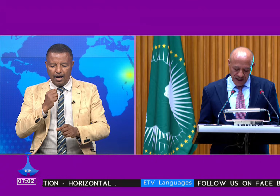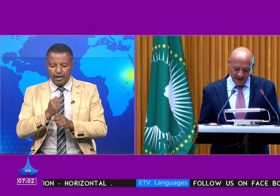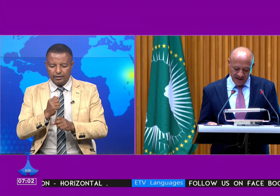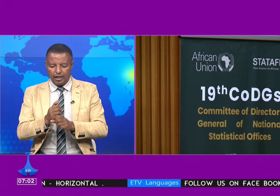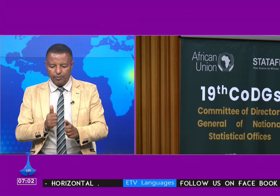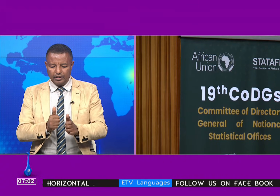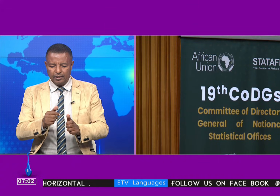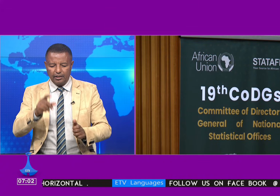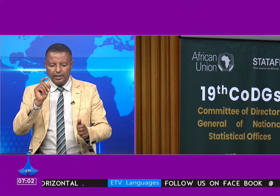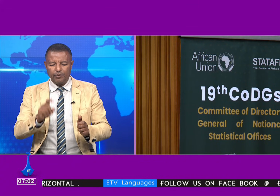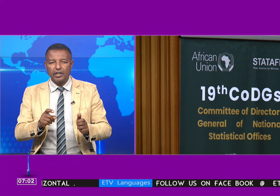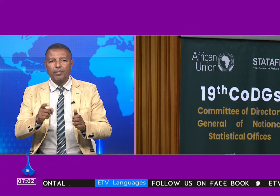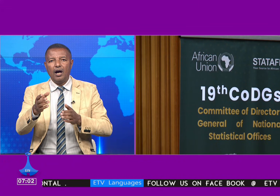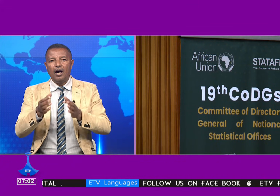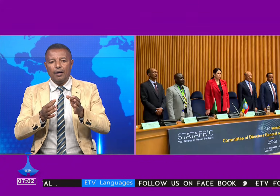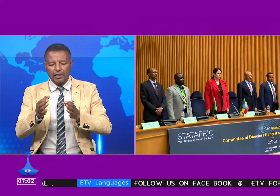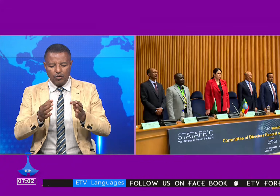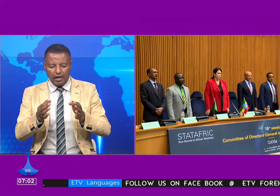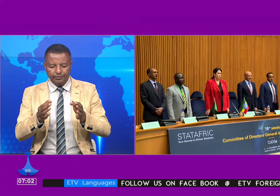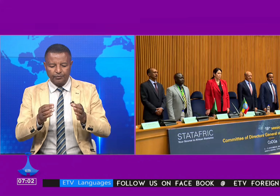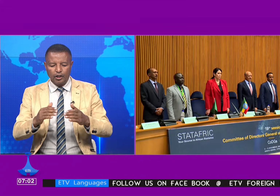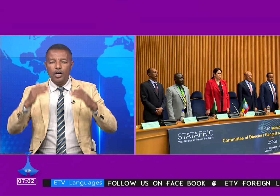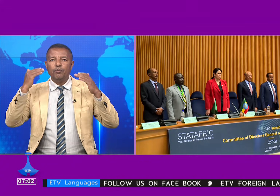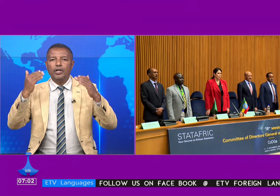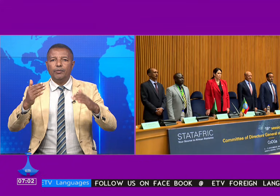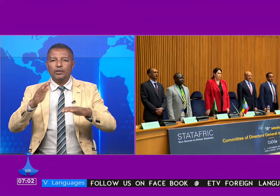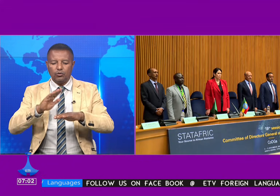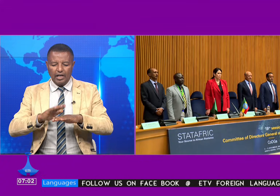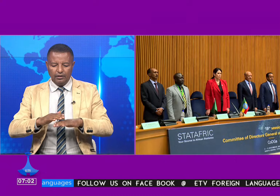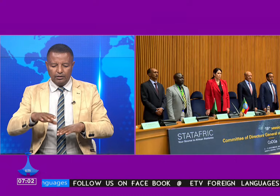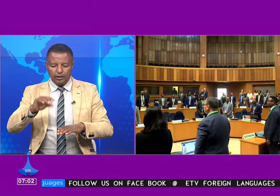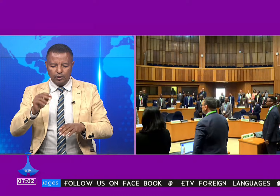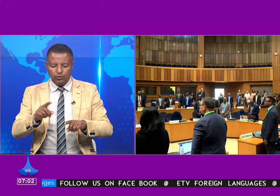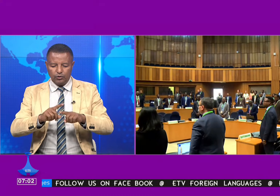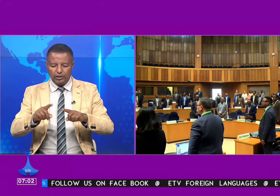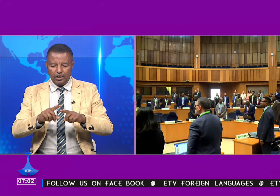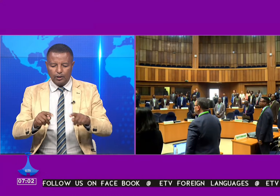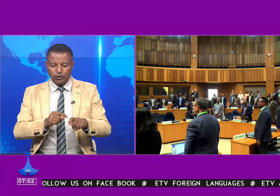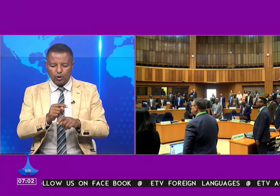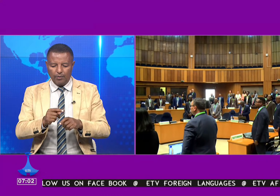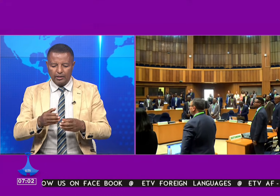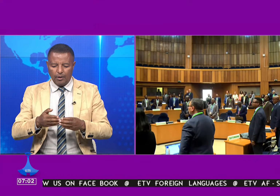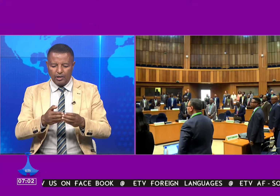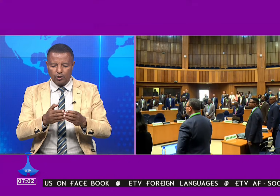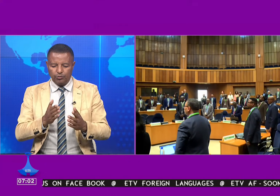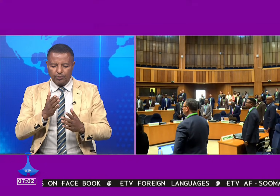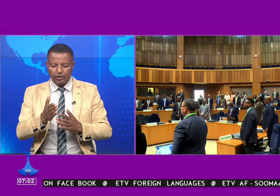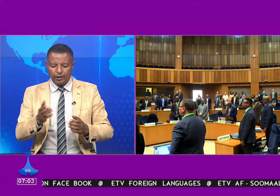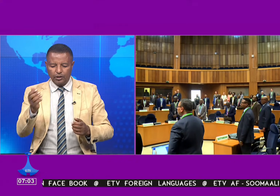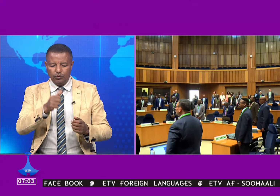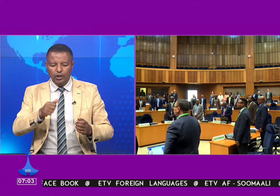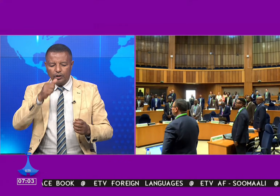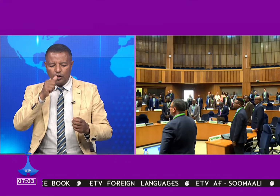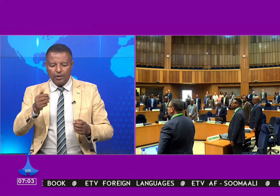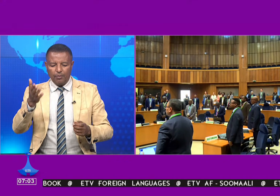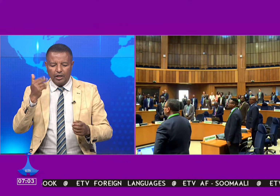ቴክኖሎጂና አሰራር መከተል እንደሚገባ አብራርተዋል። በመድረኩ ላይ የተገኙ የተለያዩ ተቋማት አመራሮች